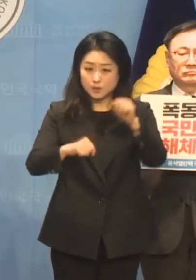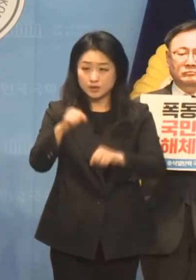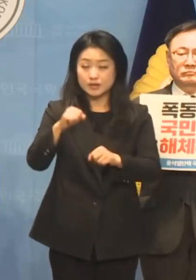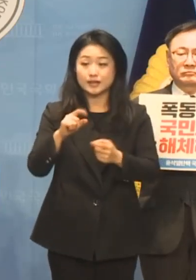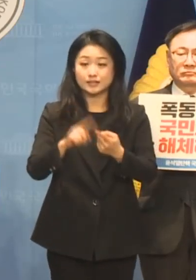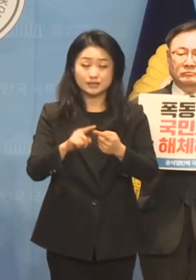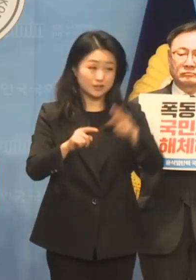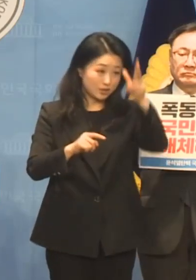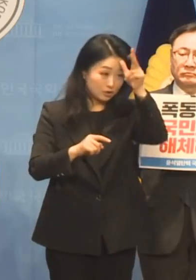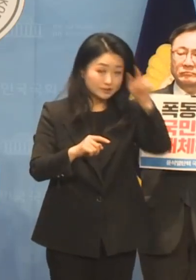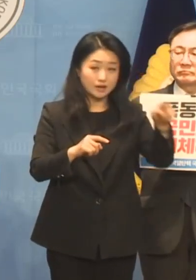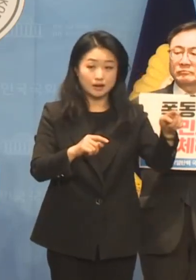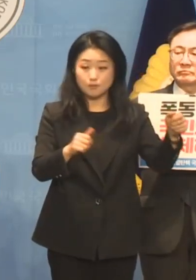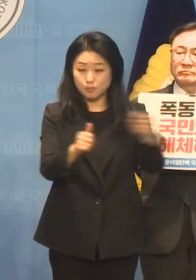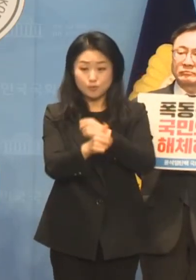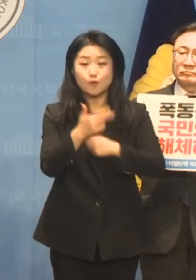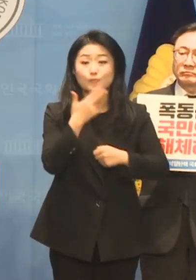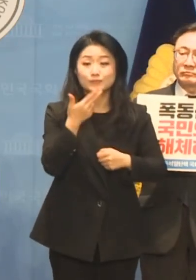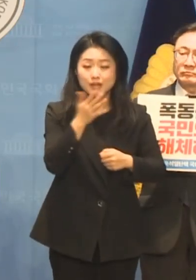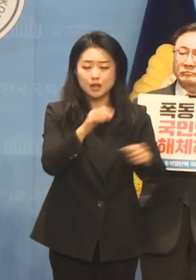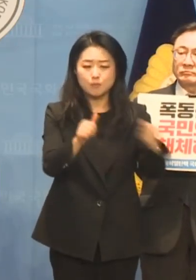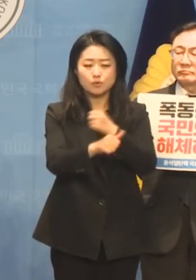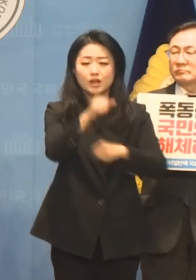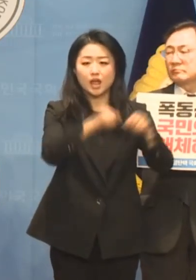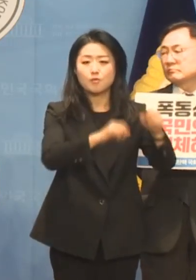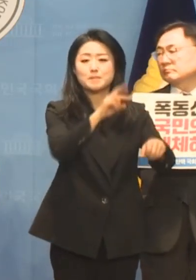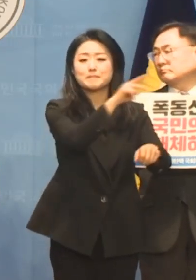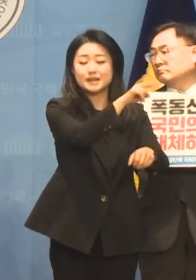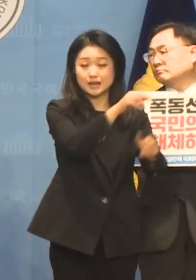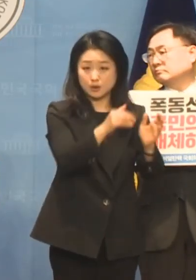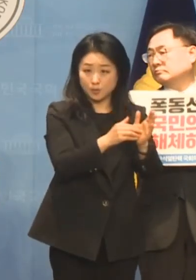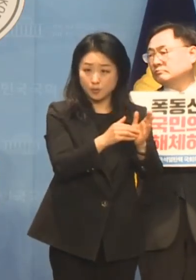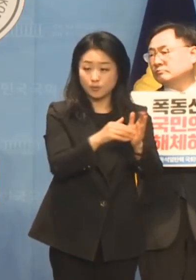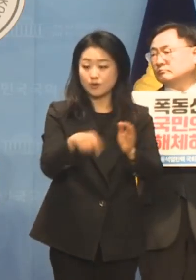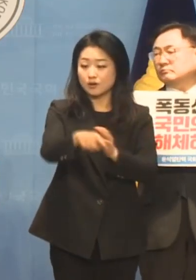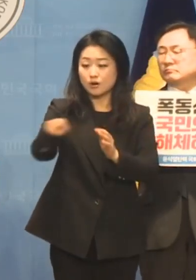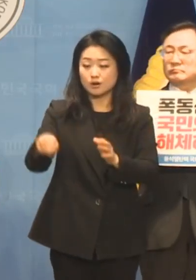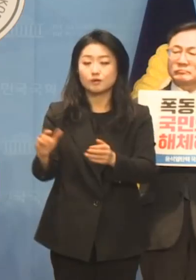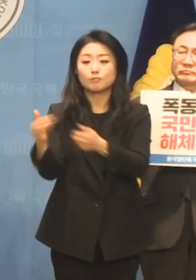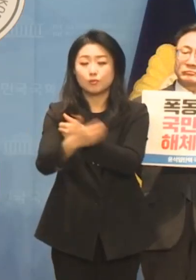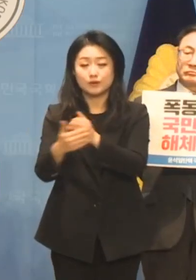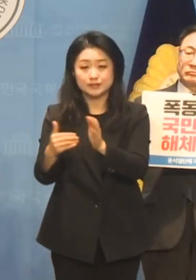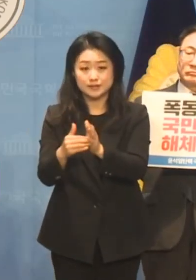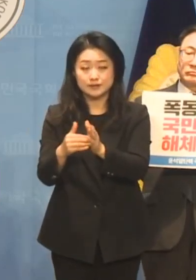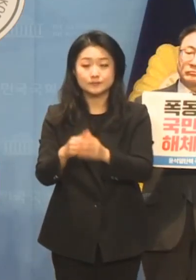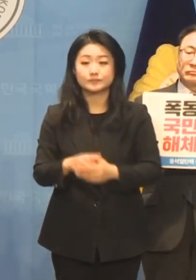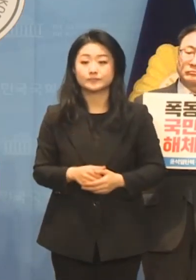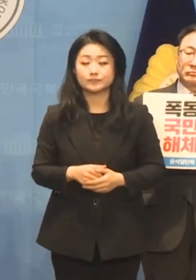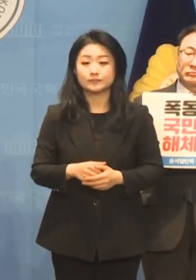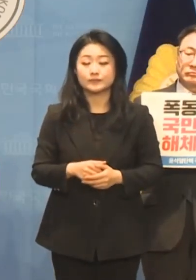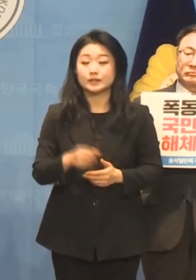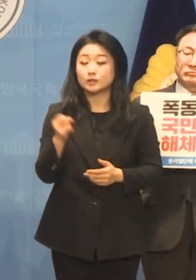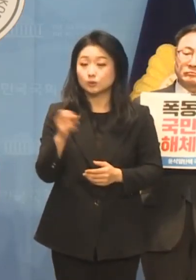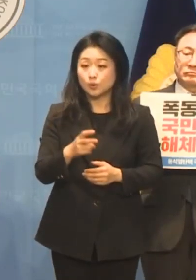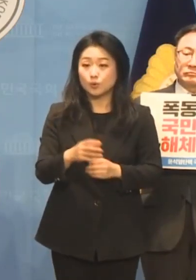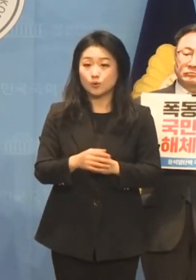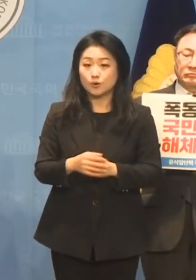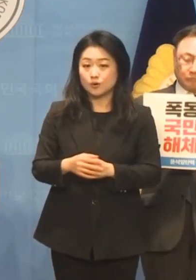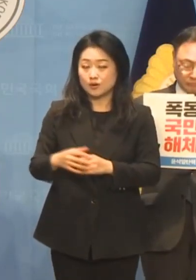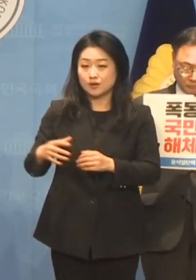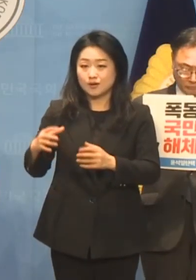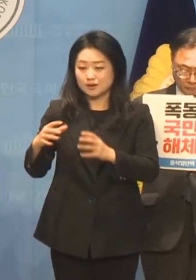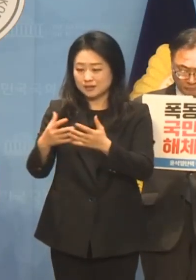비난했습니다. 같은 당 의원이 경찰의 방어복 착용을 위해 수비를 헐겁게 한 게 아니냐 묻는데